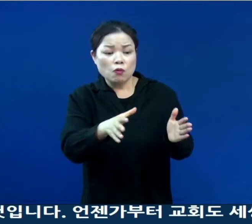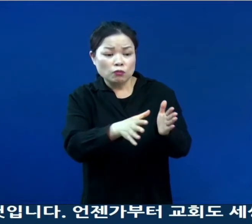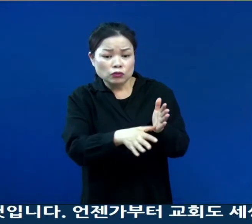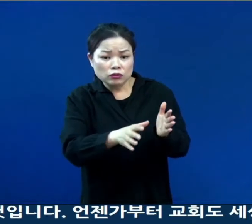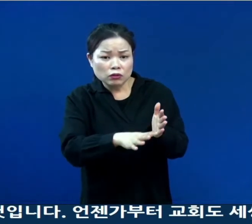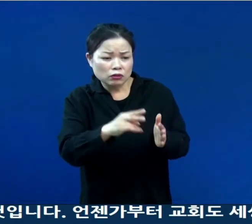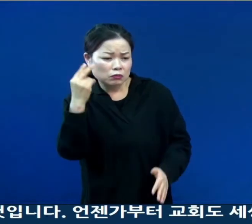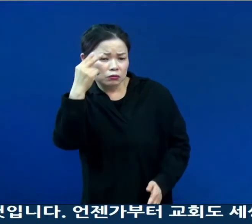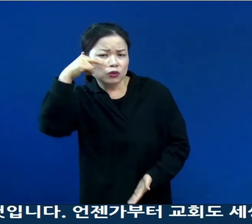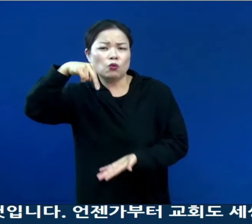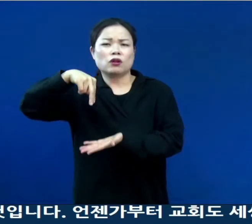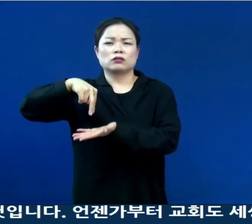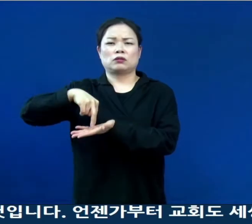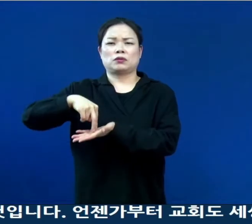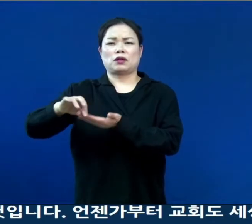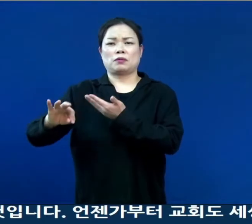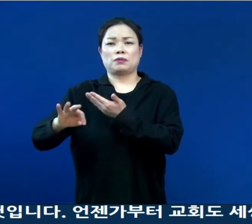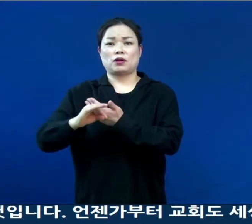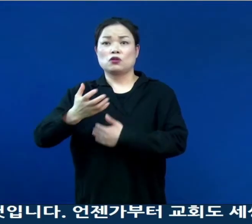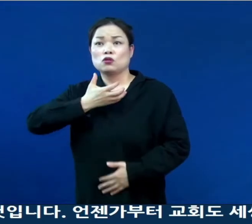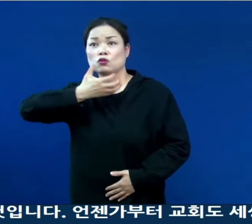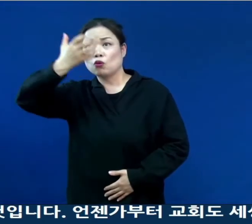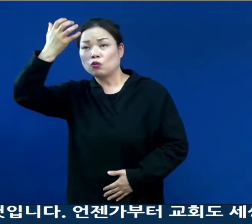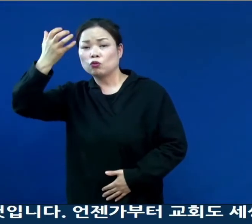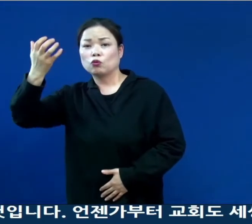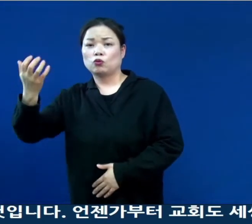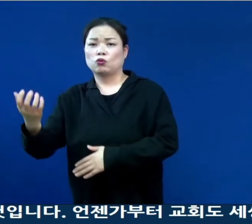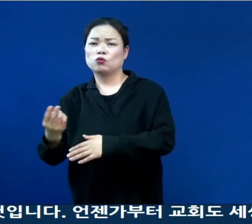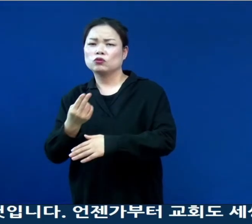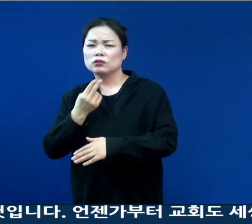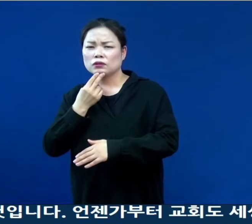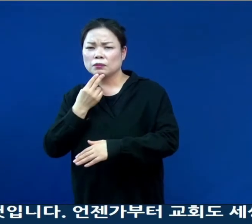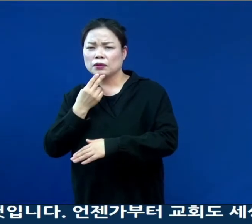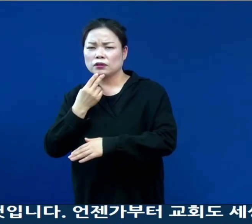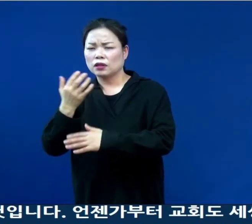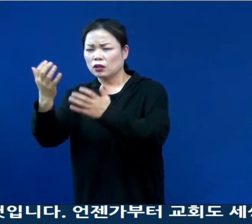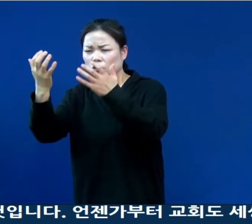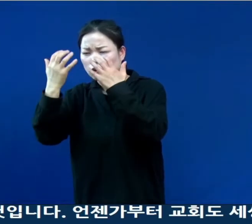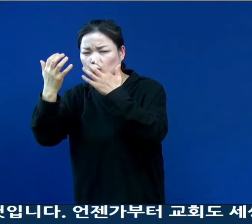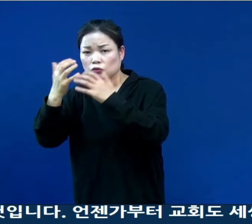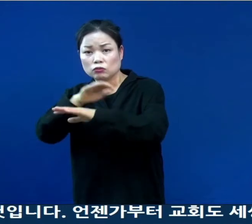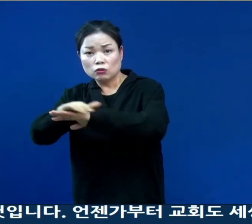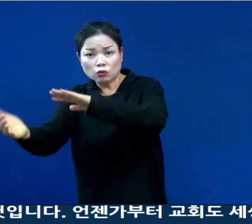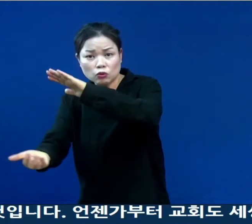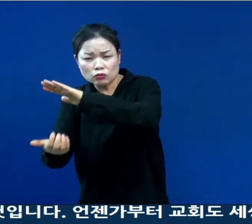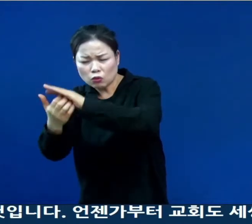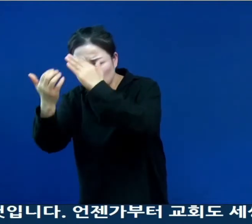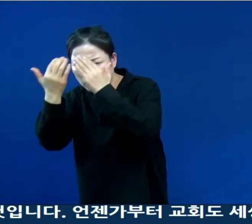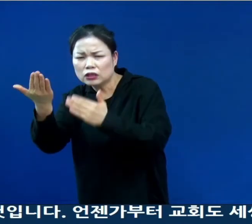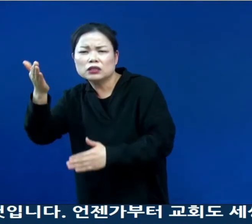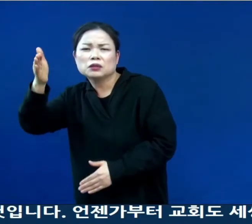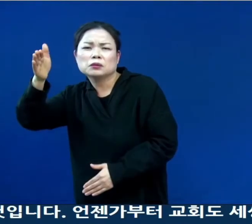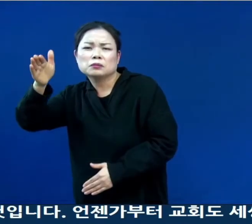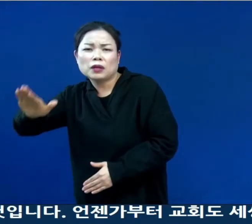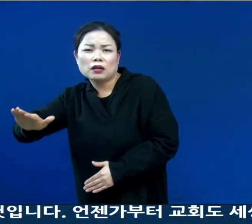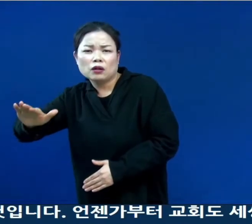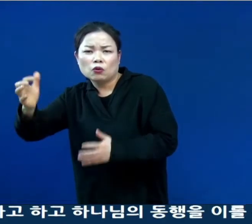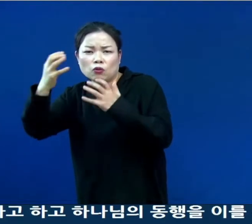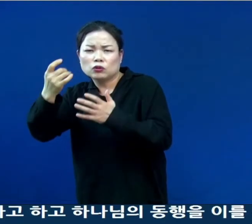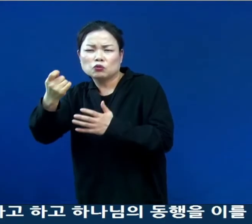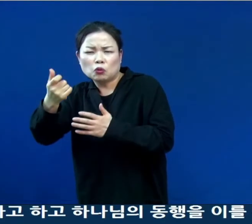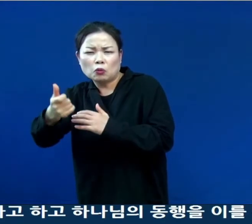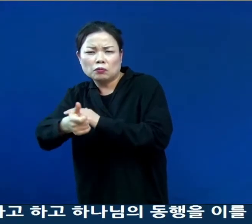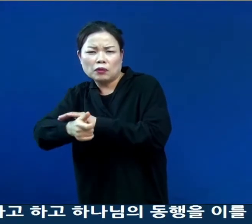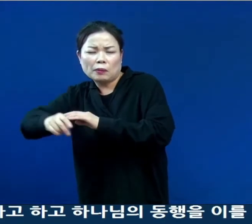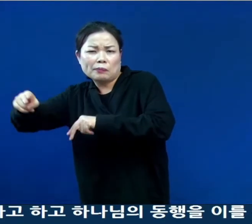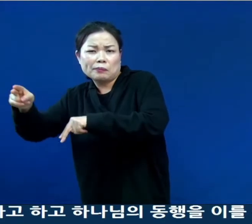물질적인 관점에서 보자면 요셉의 형통은 고된 인생이지만 그나마 고생 덜하고 그나마 매를